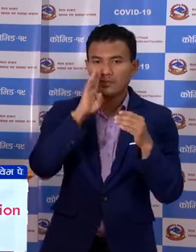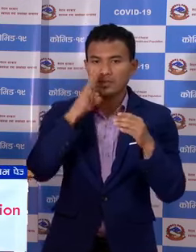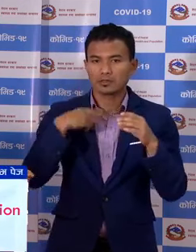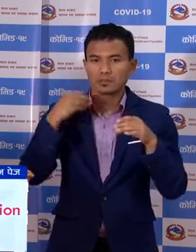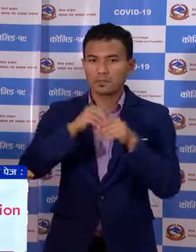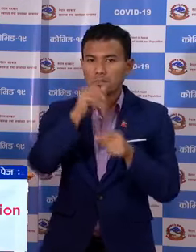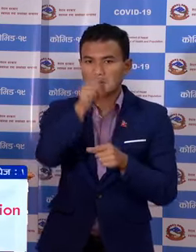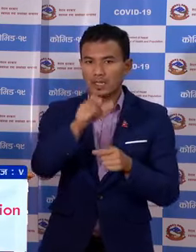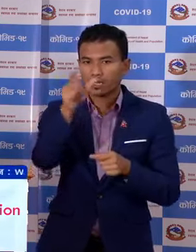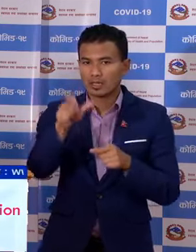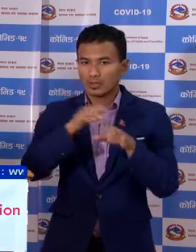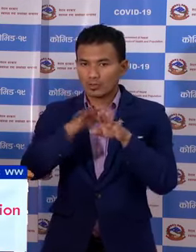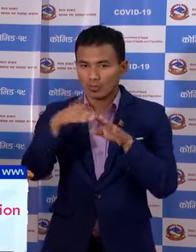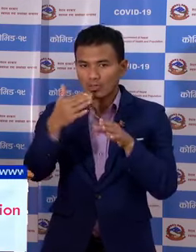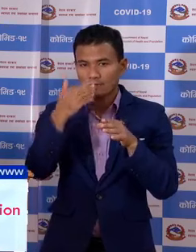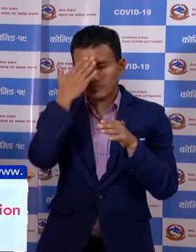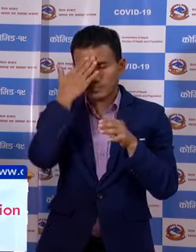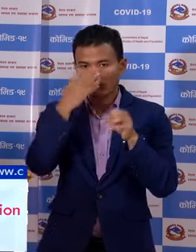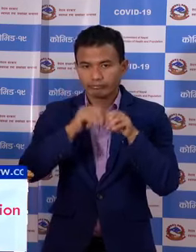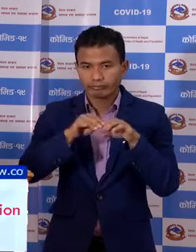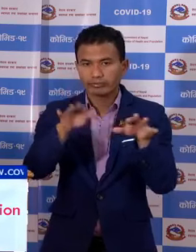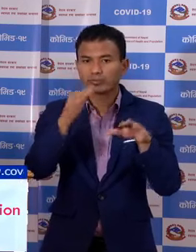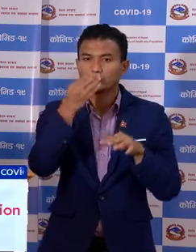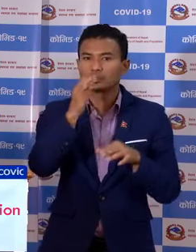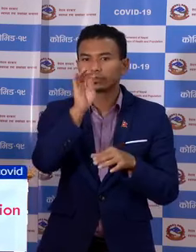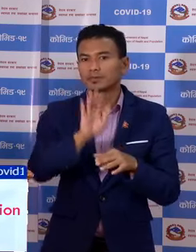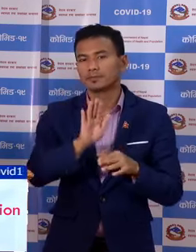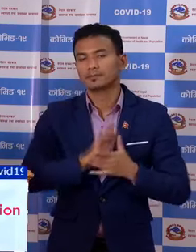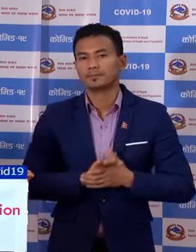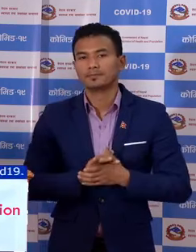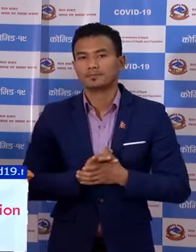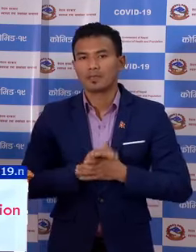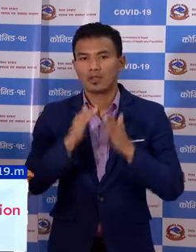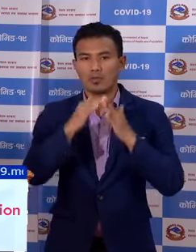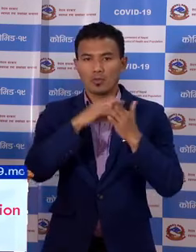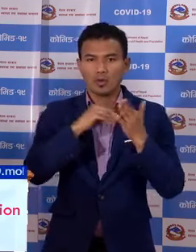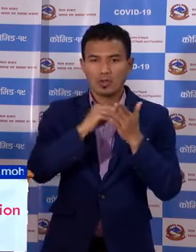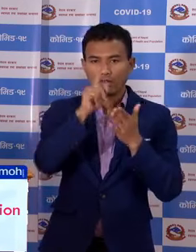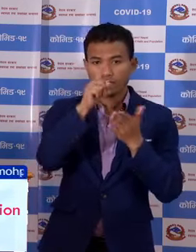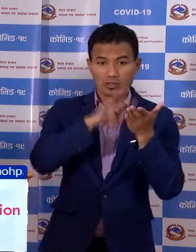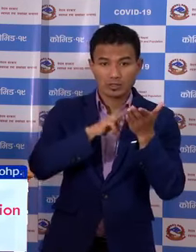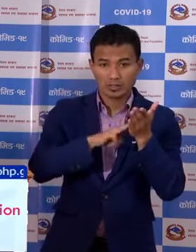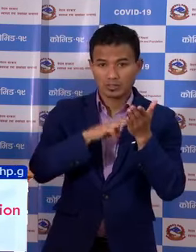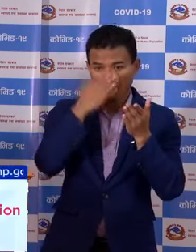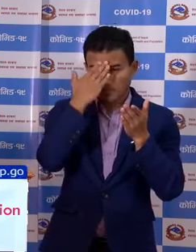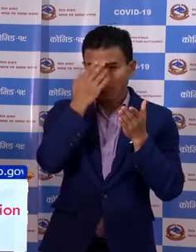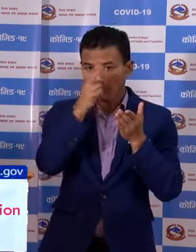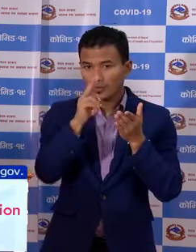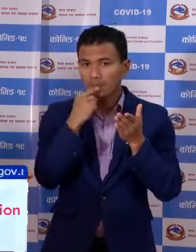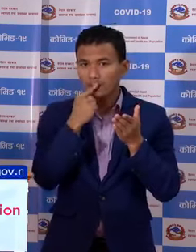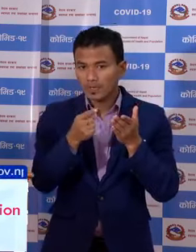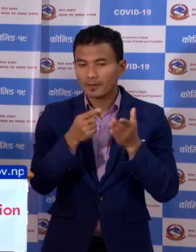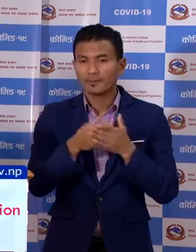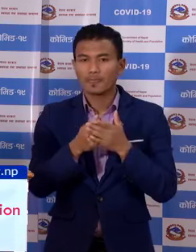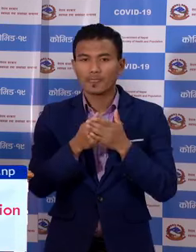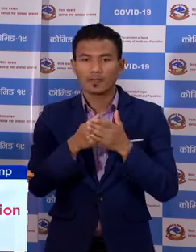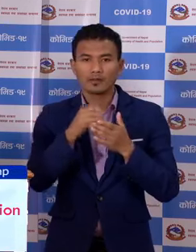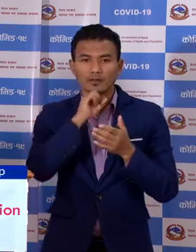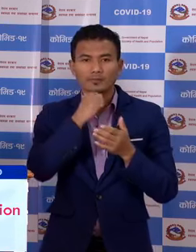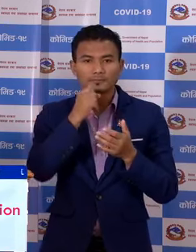संलग्न व्यक्तिहरूलाई संक्रमण बढ्छ। परिवारको एक सदस्य संक्रमित भएमा